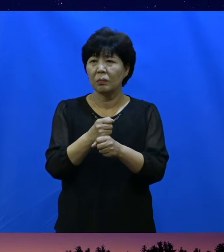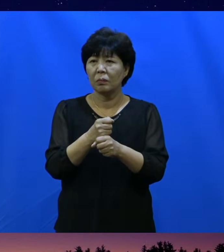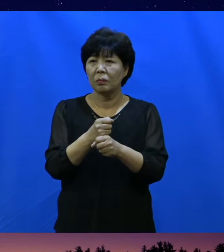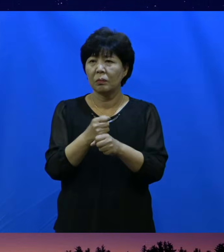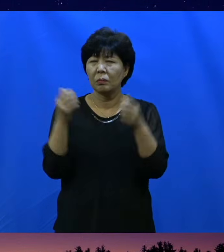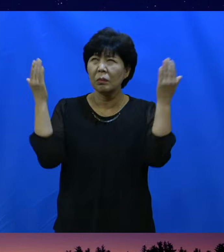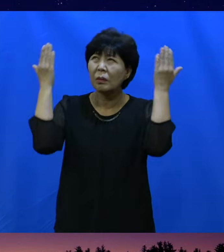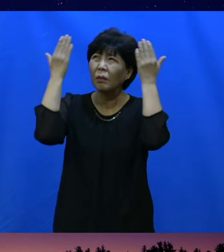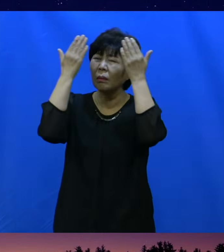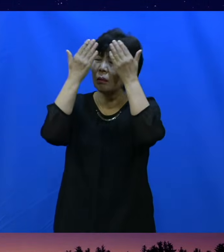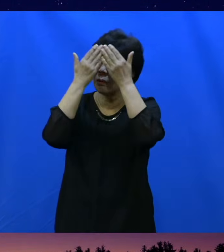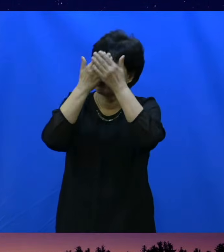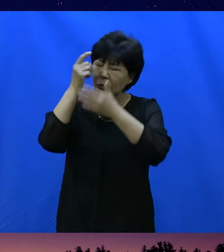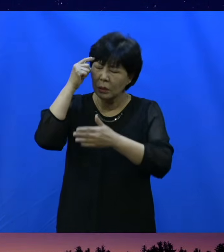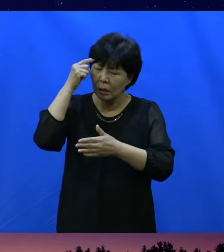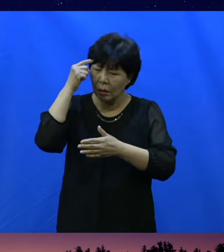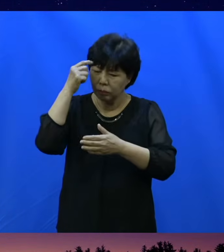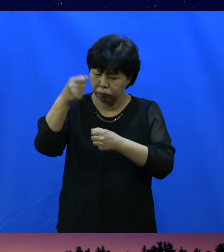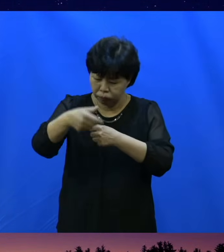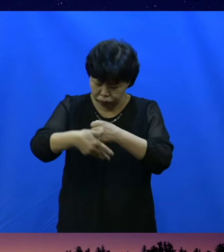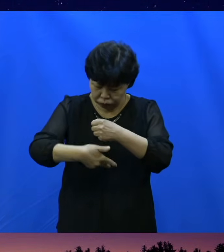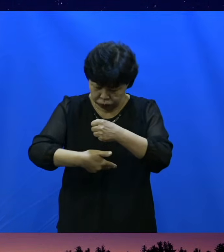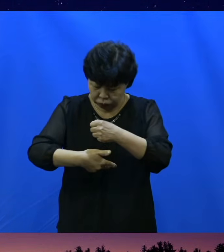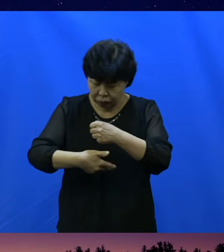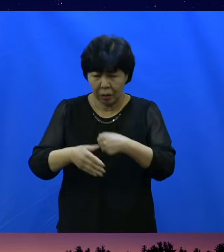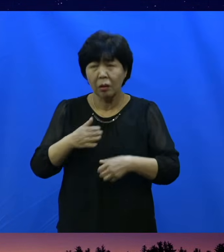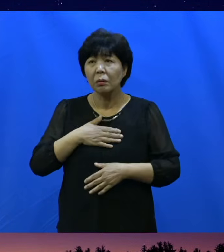내가 살 가치가 있나?